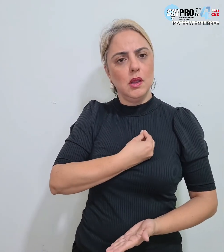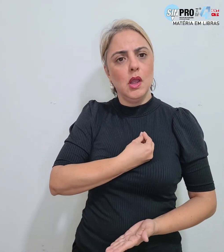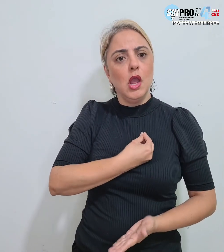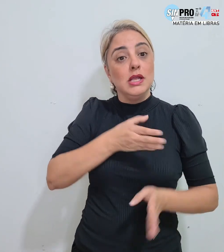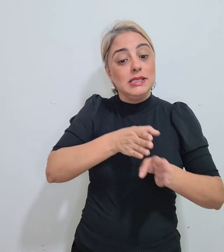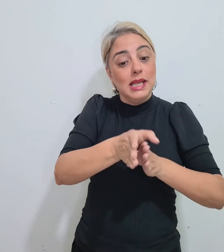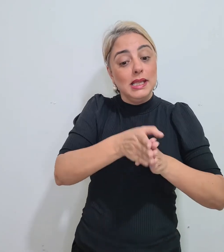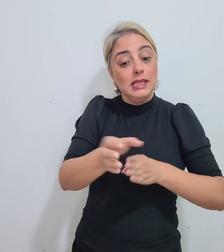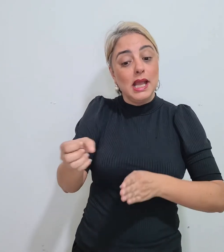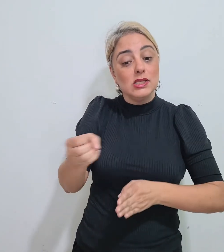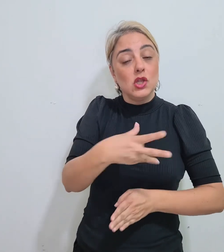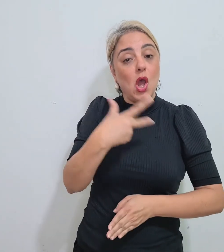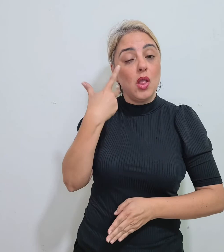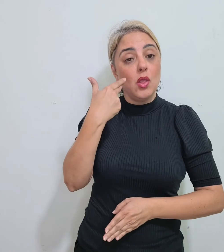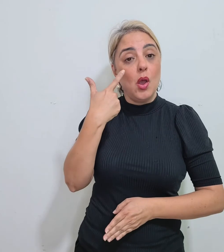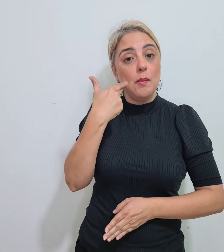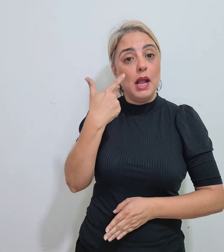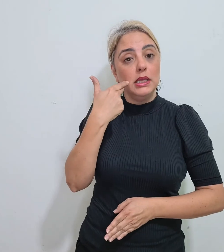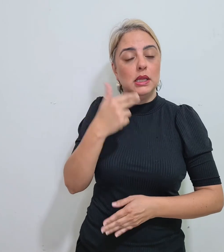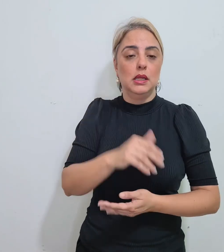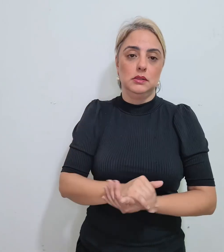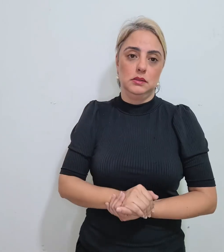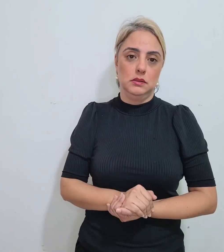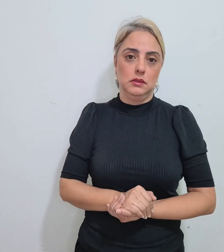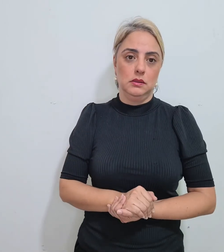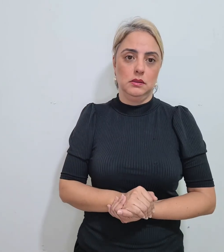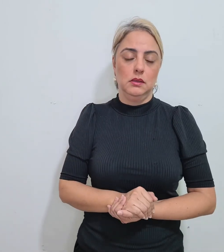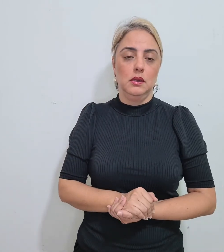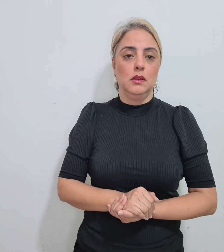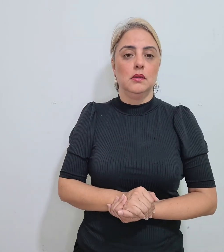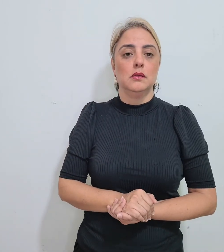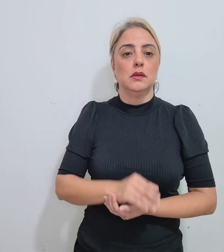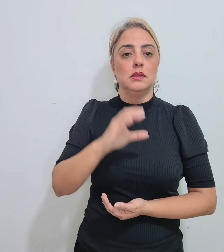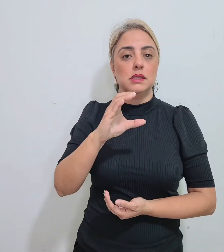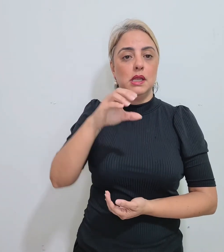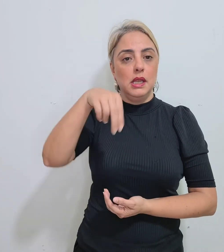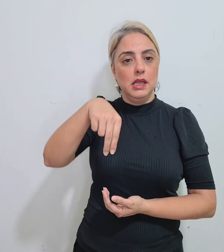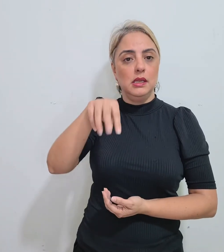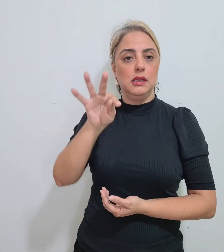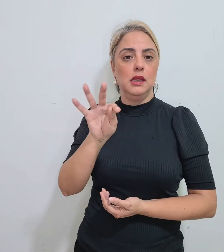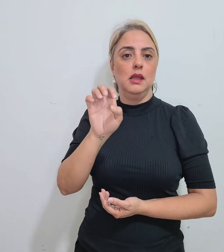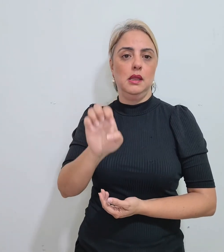segundo as novas condições de normalidade. Fonte: CNTE.